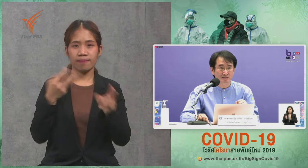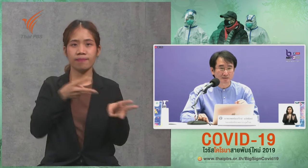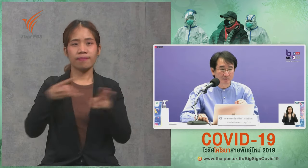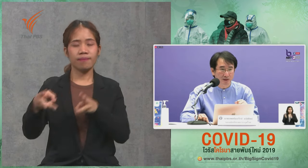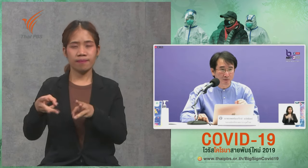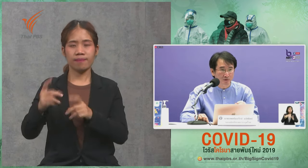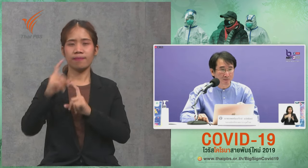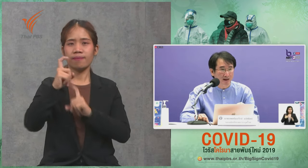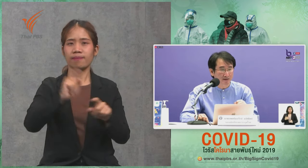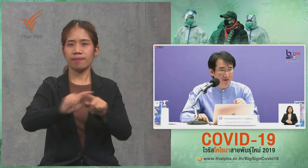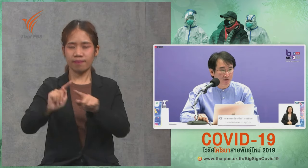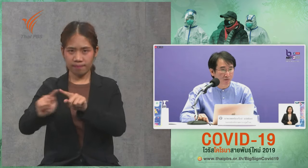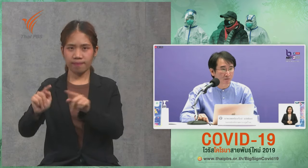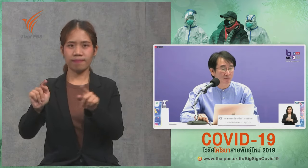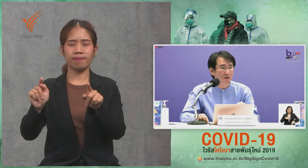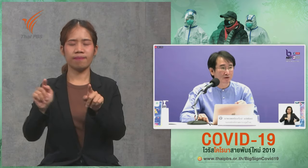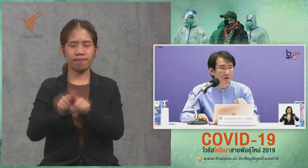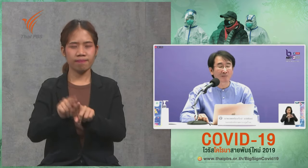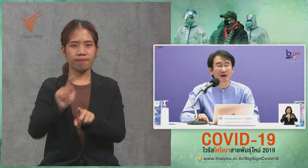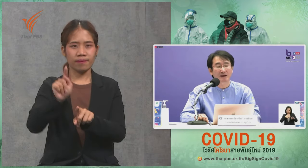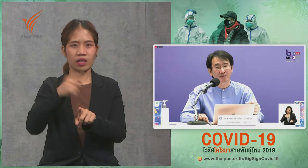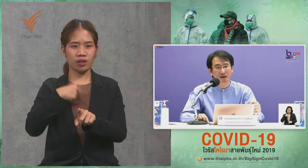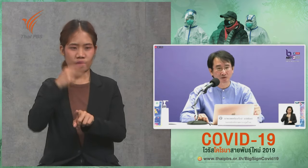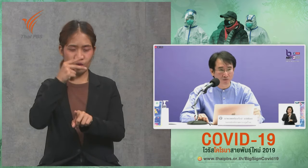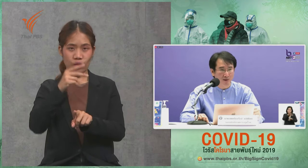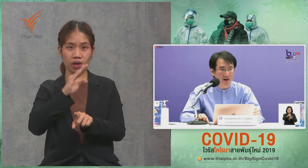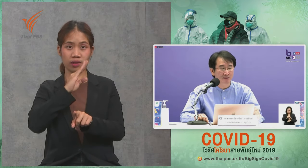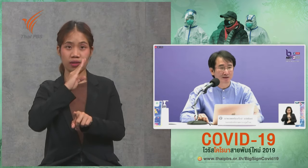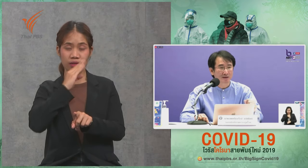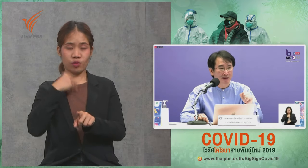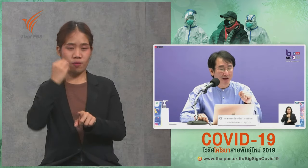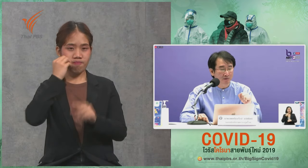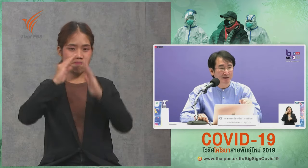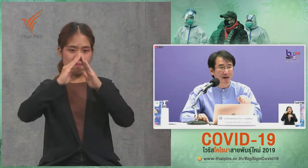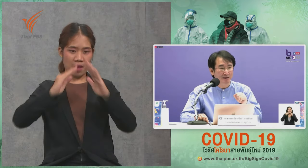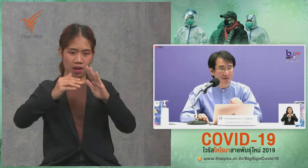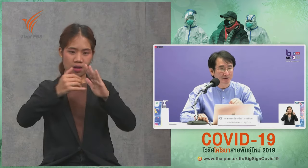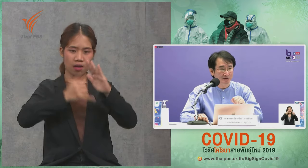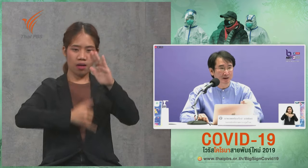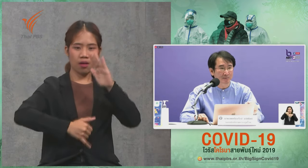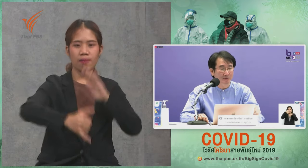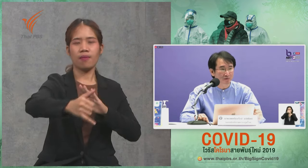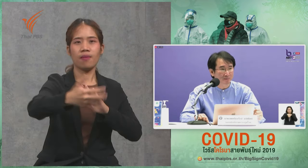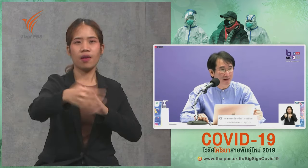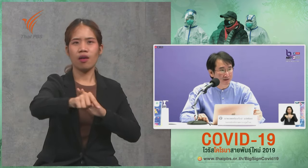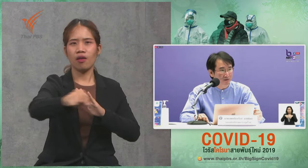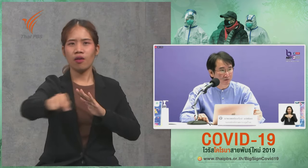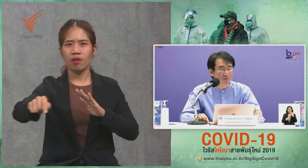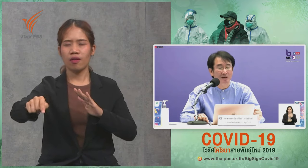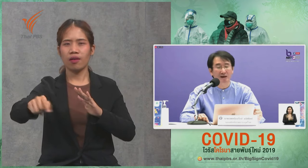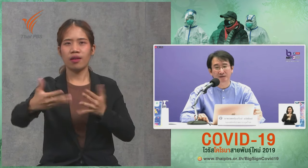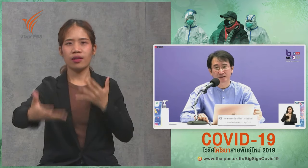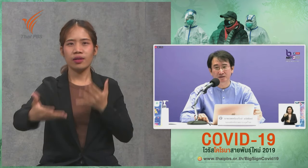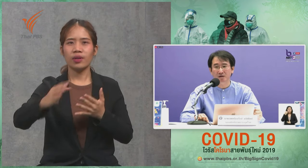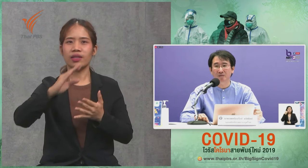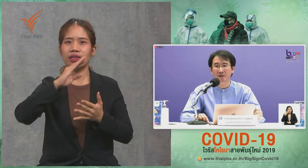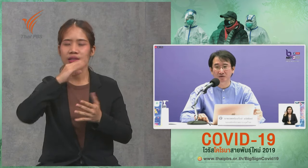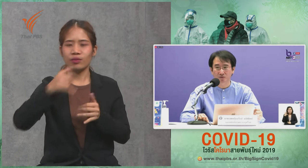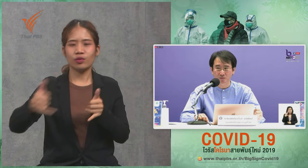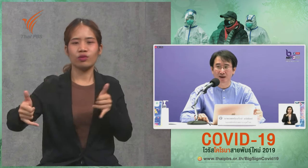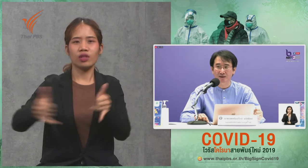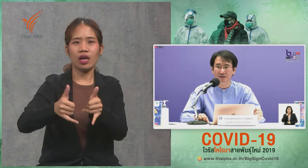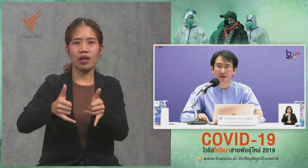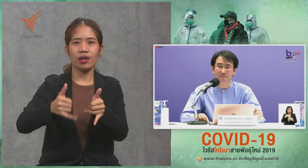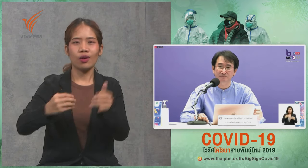จะเป็นผู้สัมผัสเสี่ยงสูงนอกบ้านเนี่ยไม่ได้สูงมากแล้วอีกอย่างนึงก็คือถึงแม้เป็นผู้สัมผัสเสี่ยงสูงโอกาสจะติดเชื้อก็ไ